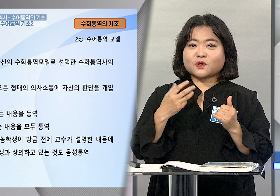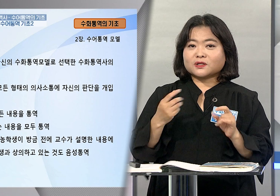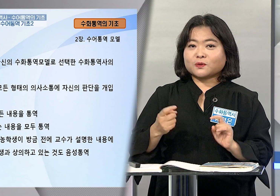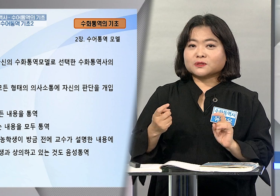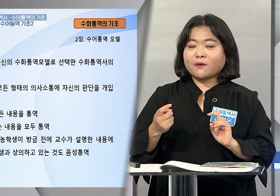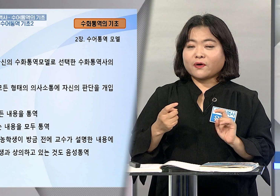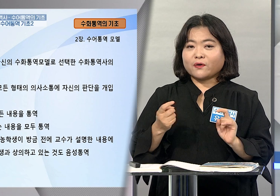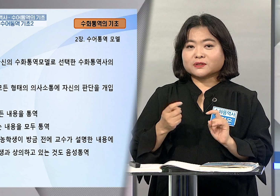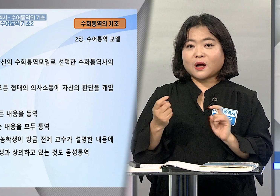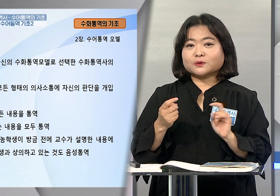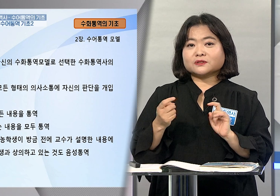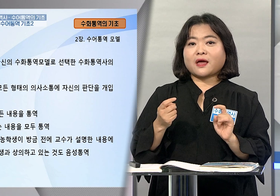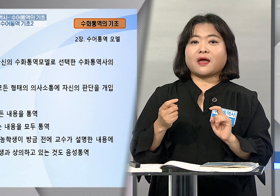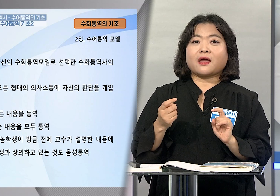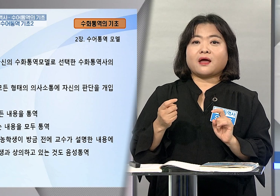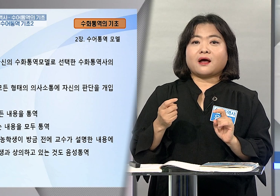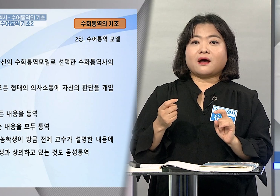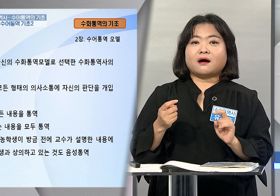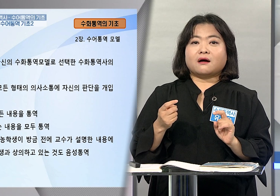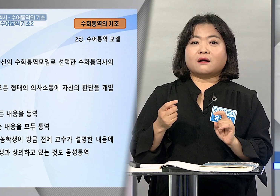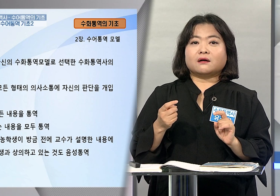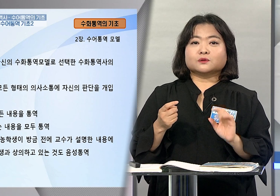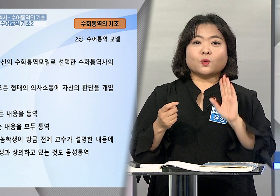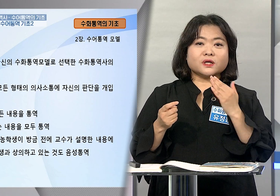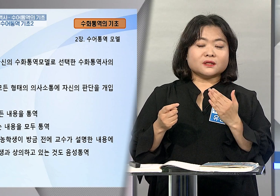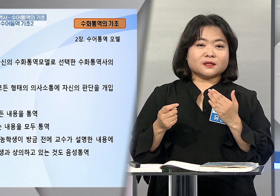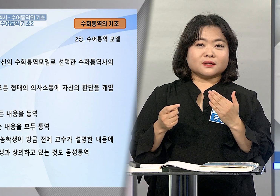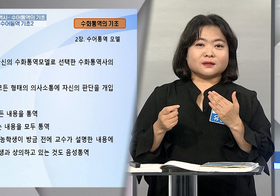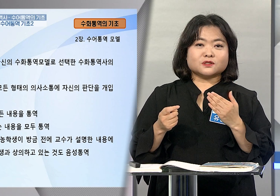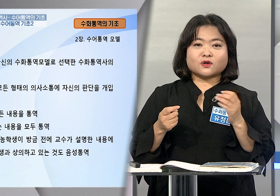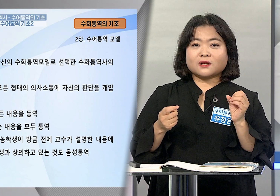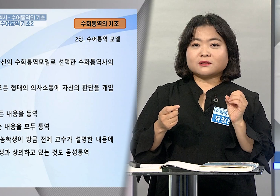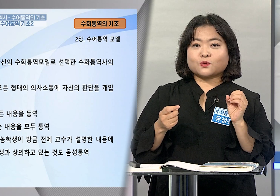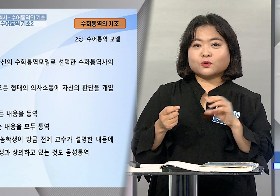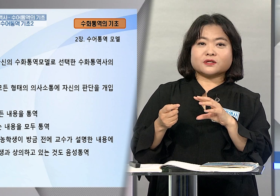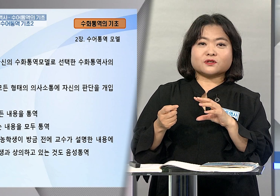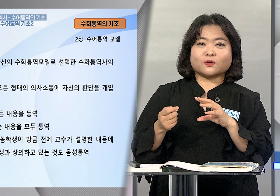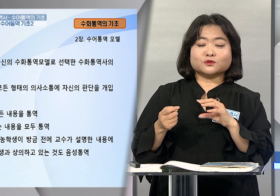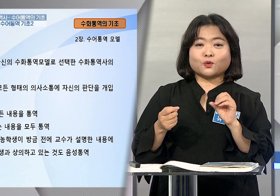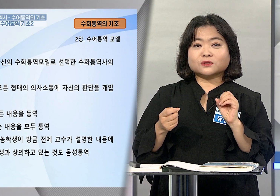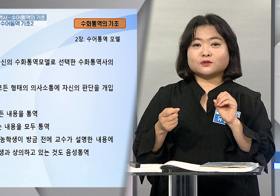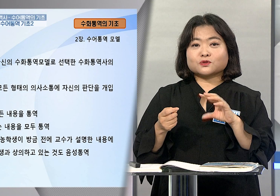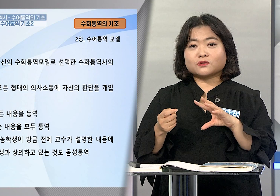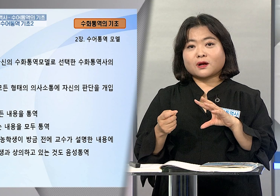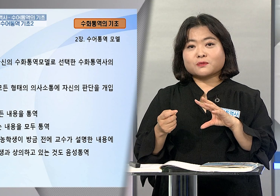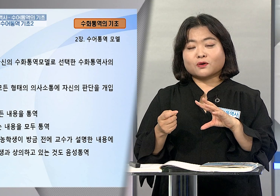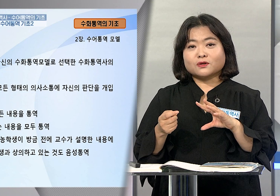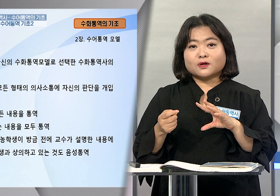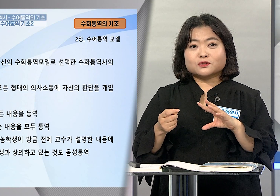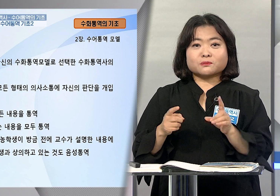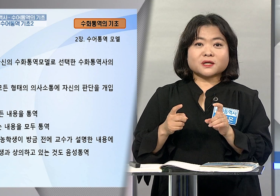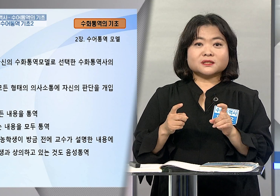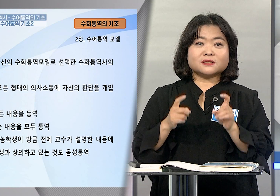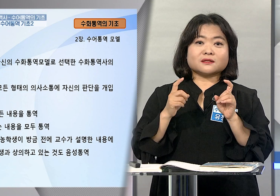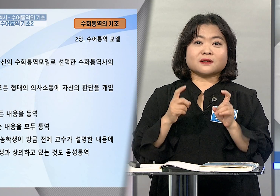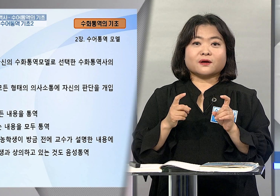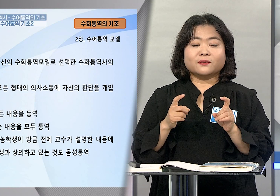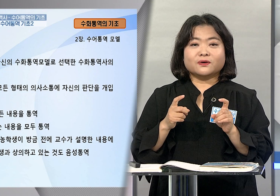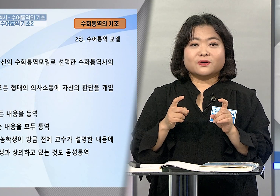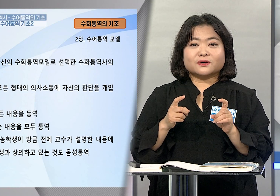청인하고 싸워요. 싸우는데 농인이 청인한테 욕을 했어요. 그 욕을 그대로 전달하면 정말 큰일 나잖아요.